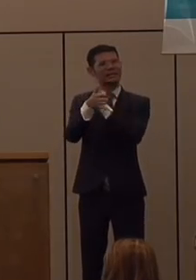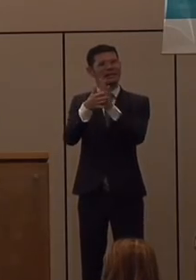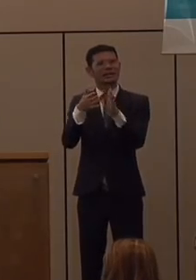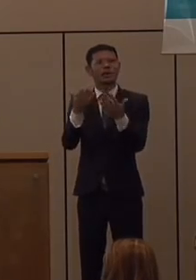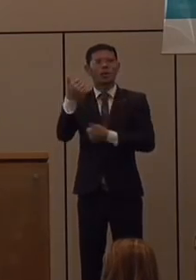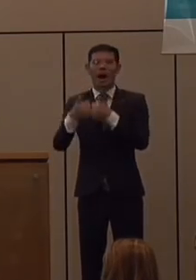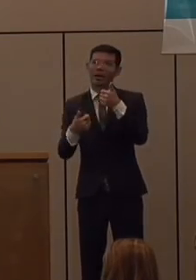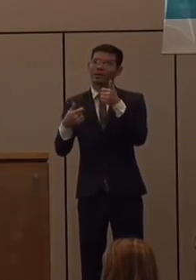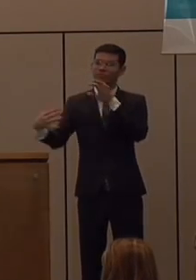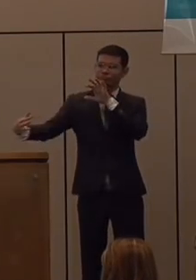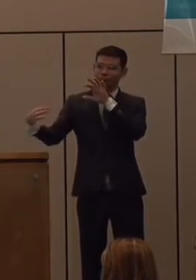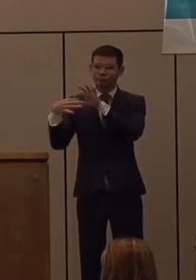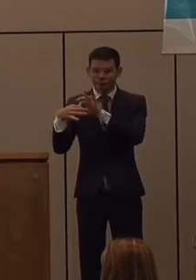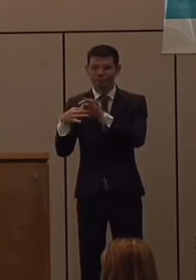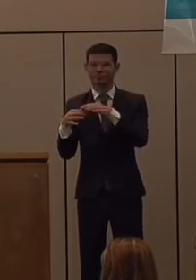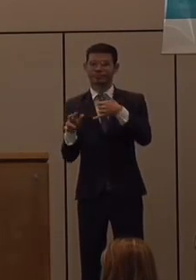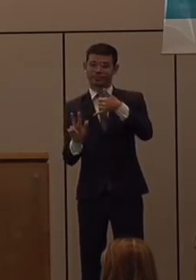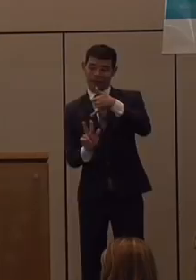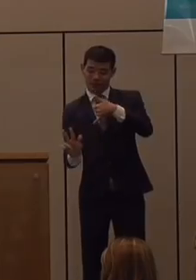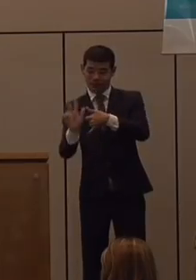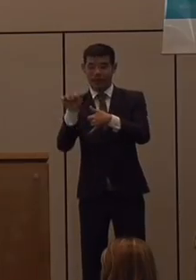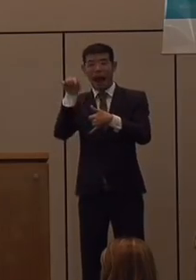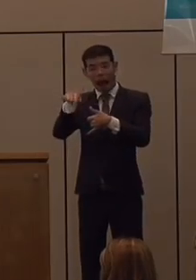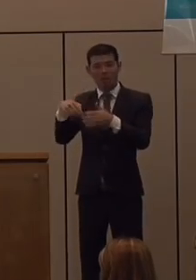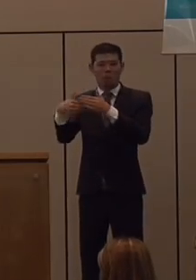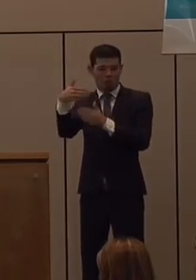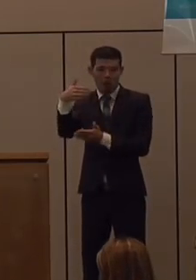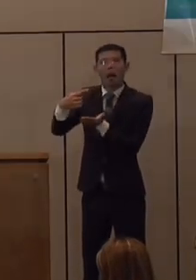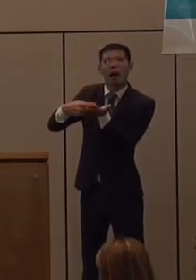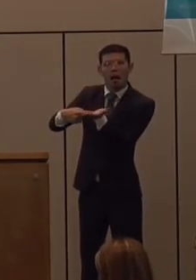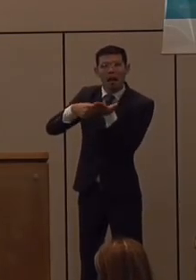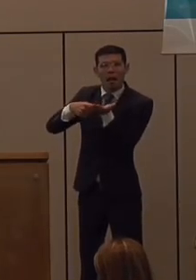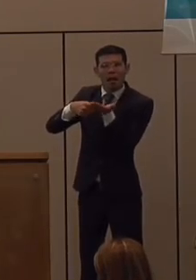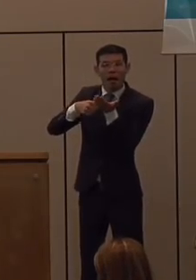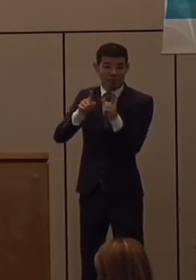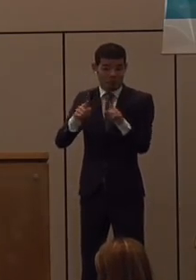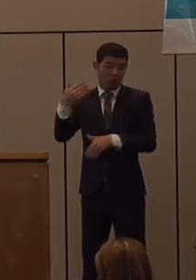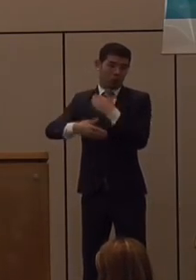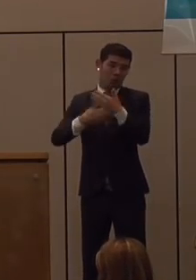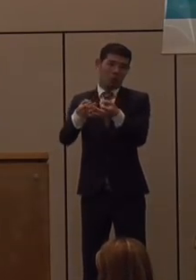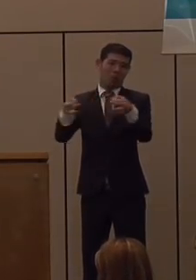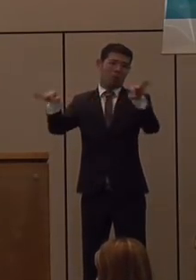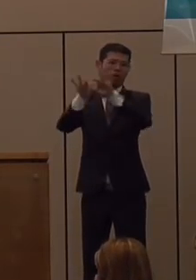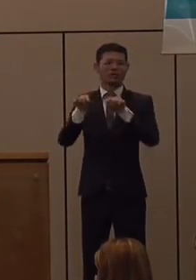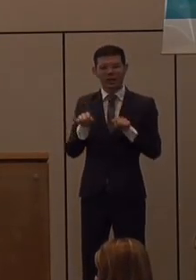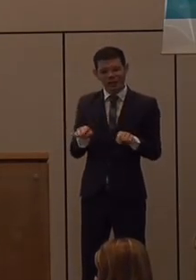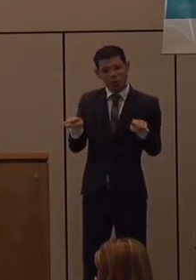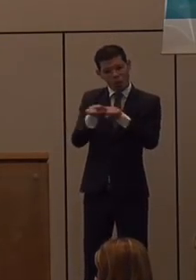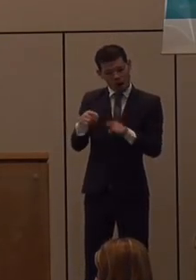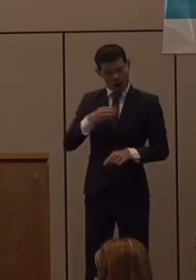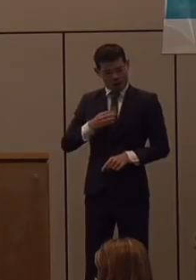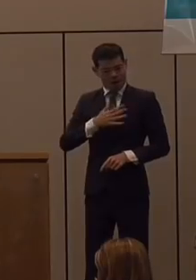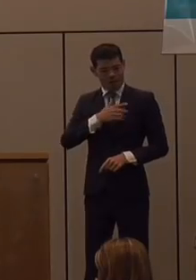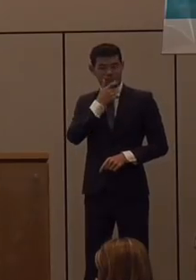unas negociaciones apenas es el comienzo de un proceso pero es muy interesante porque es la posibilidad de insertarnos estratégicamente